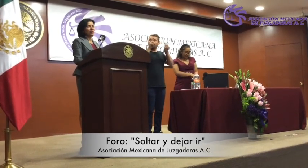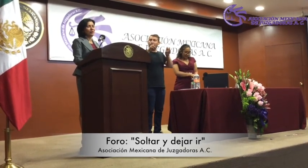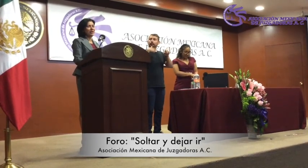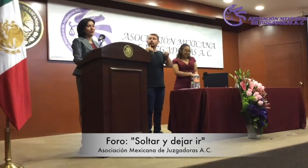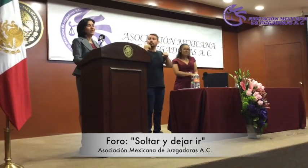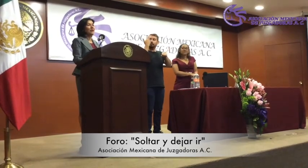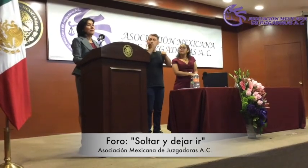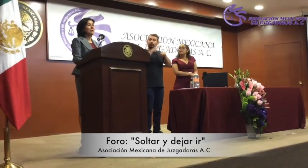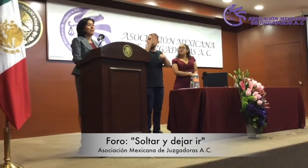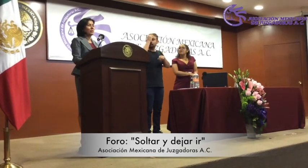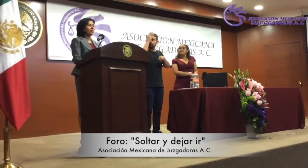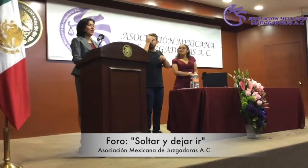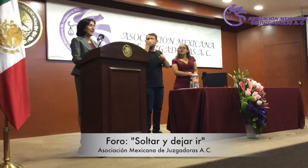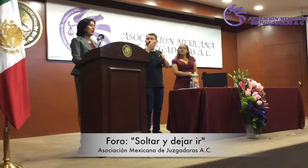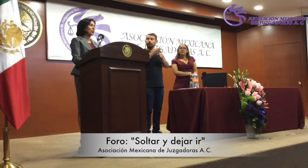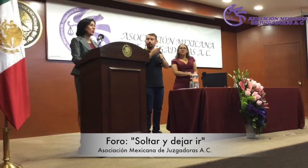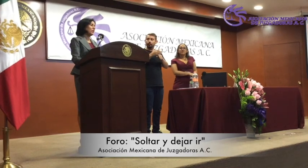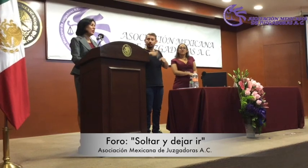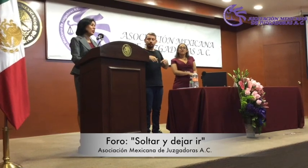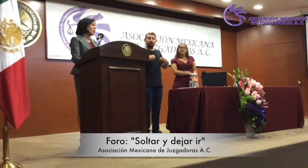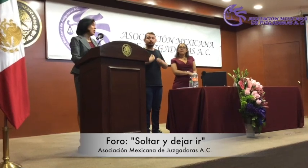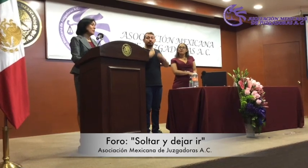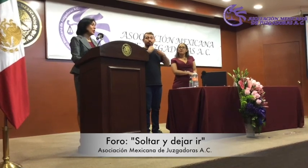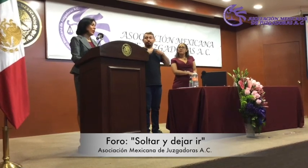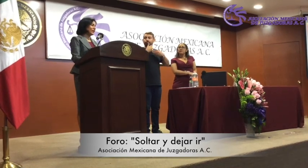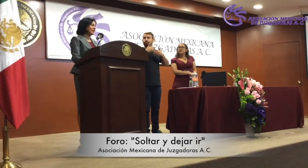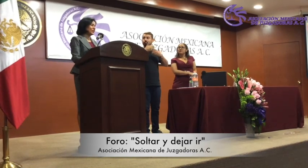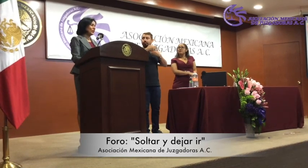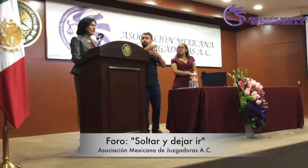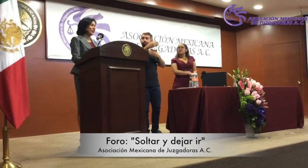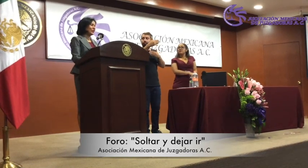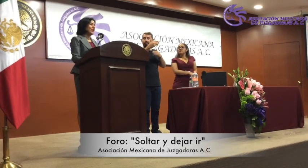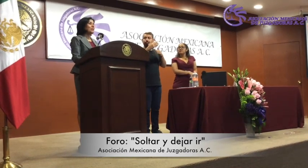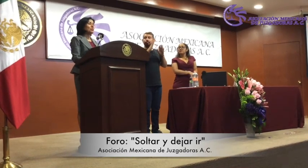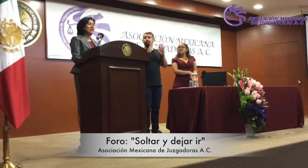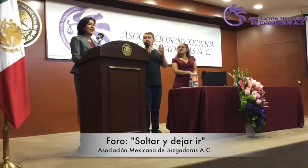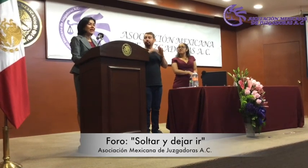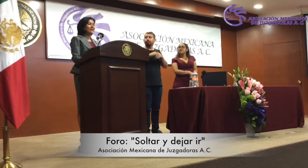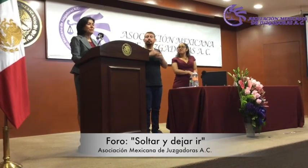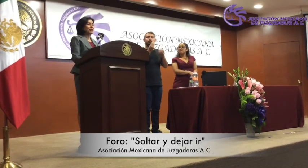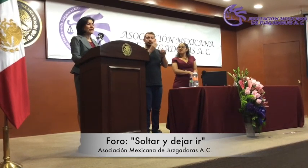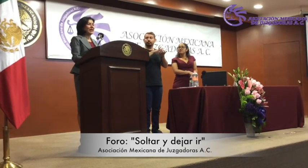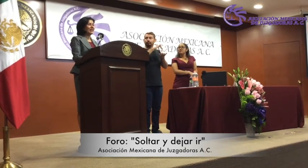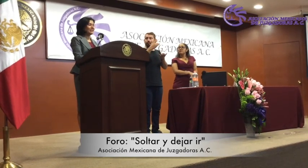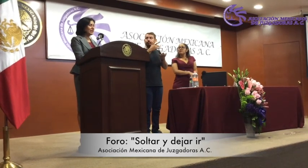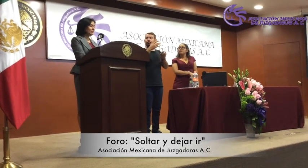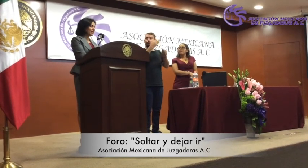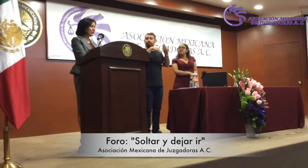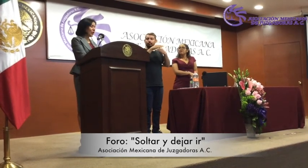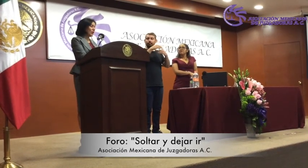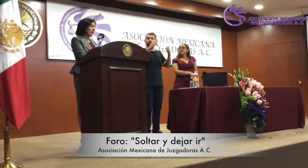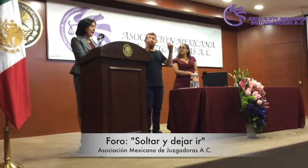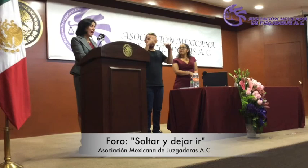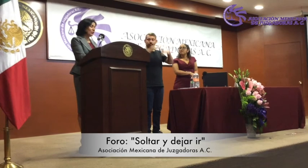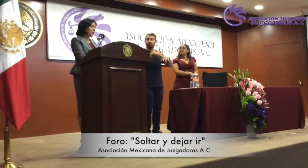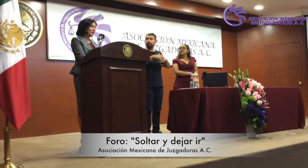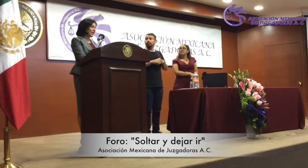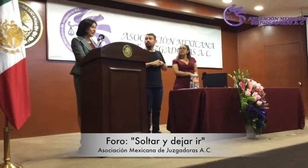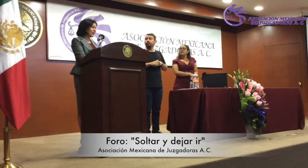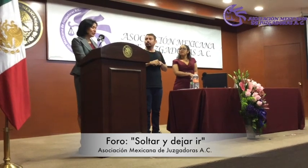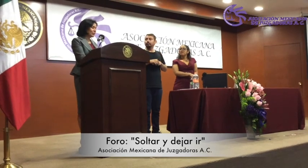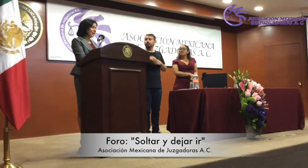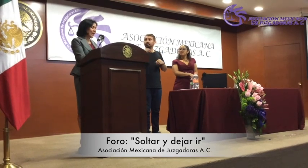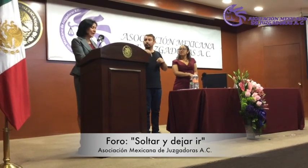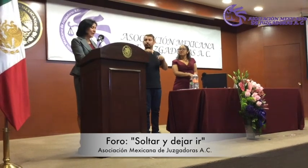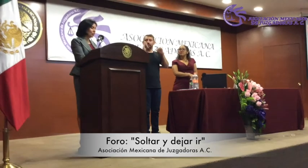los seres humanos vivimos en algún momento por cualquier situación. Muchas gracias por estar en este espacio y a nombre